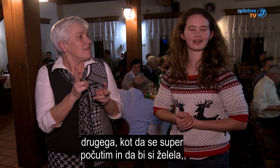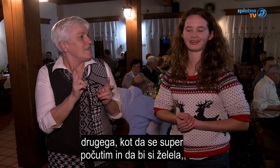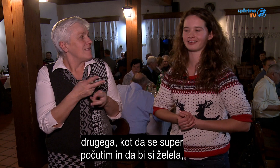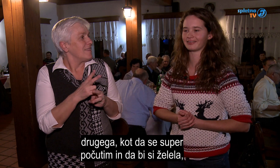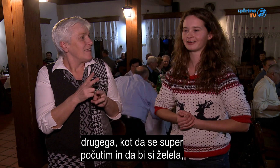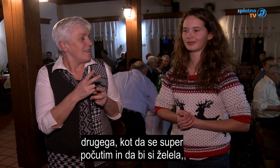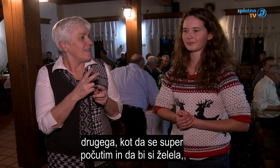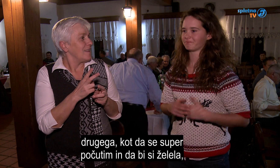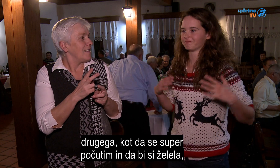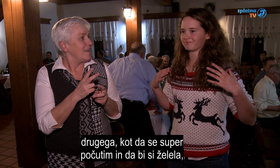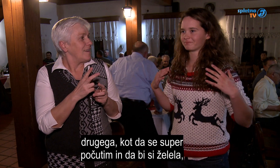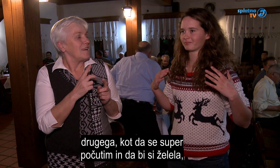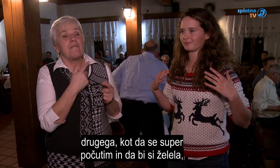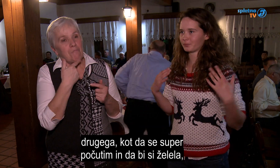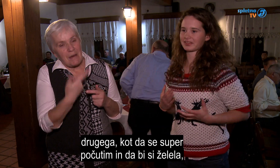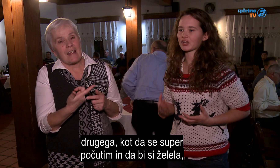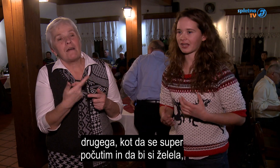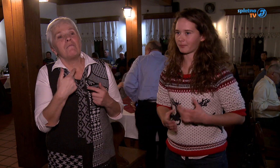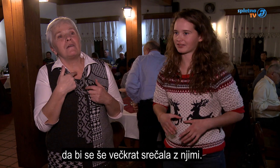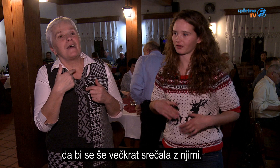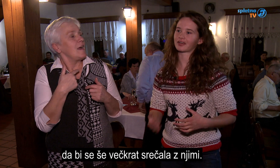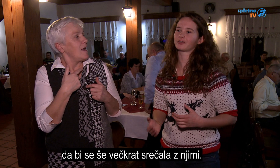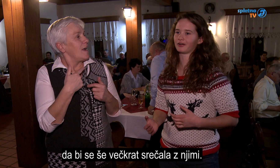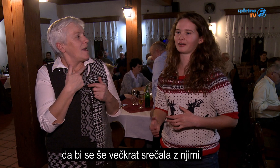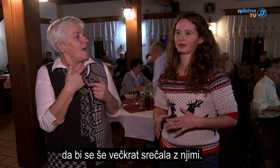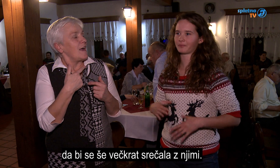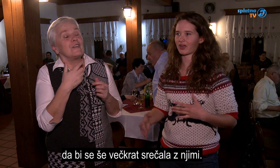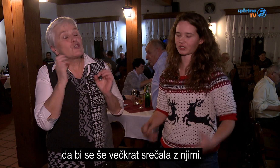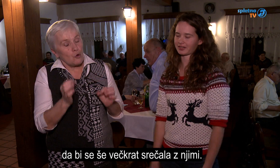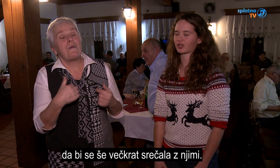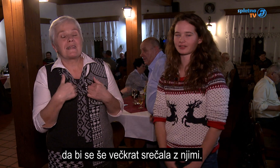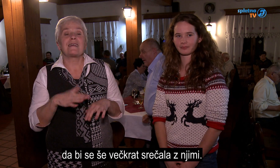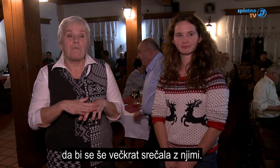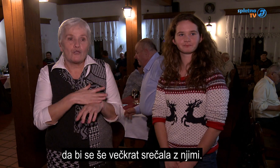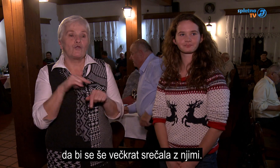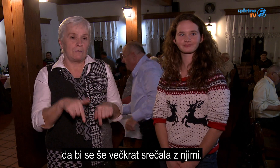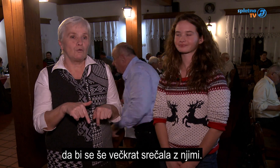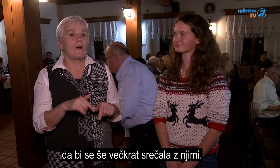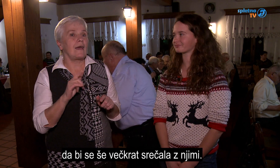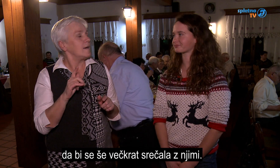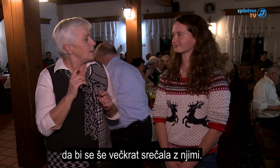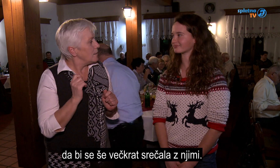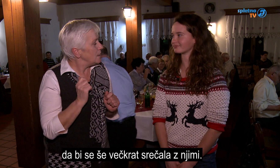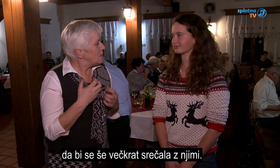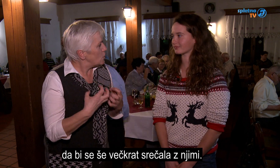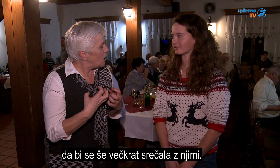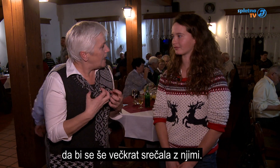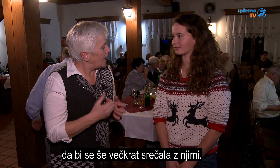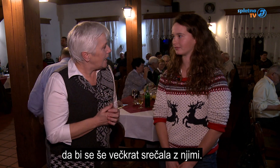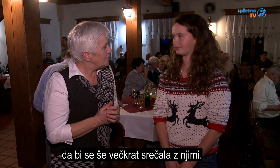in bi si želela, da bi se še večkrat srečala z njimi. In bi si želela kaj? Da